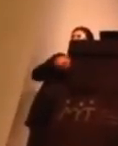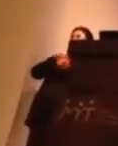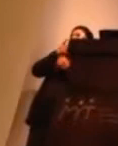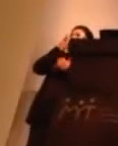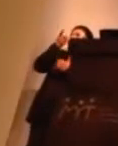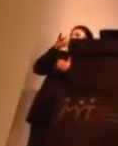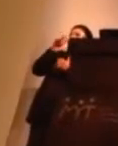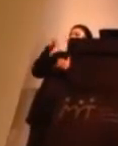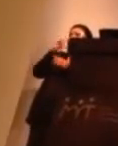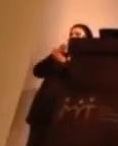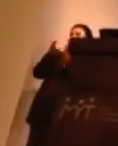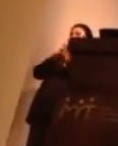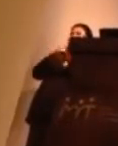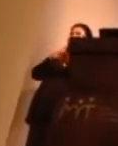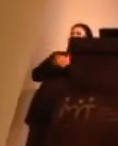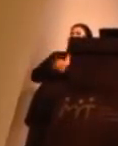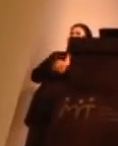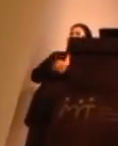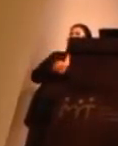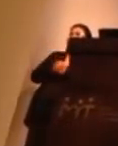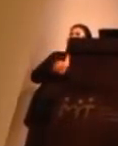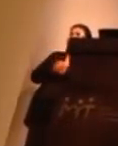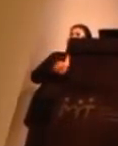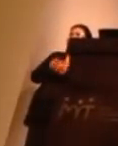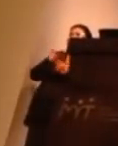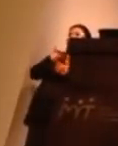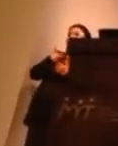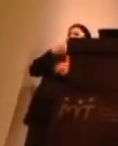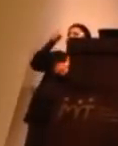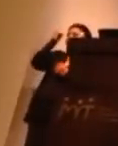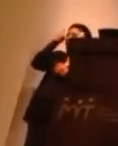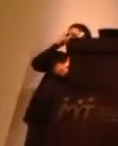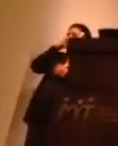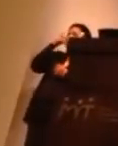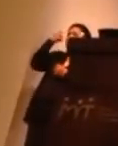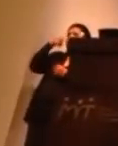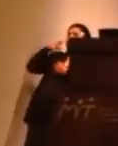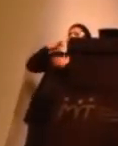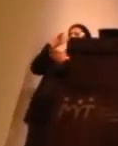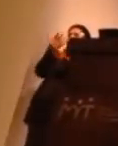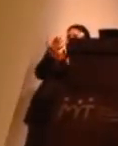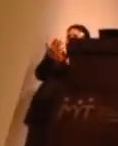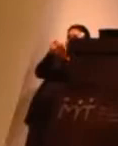cosa. Bueno, tiene dificultad para guardar el turno,